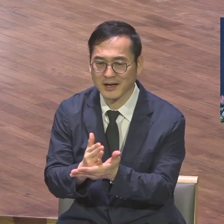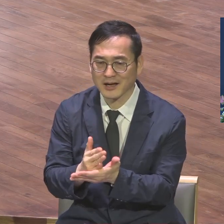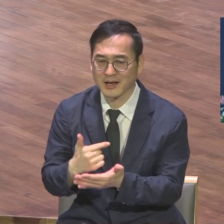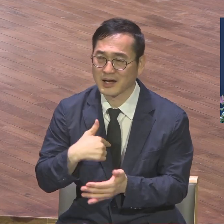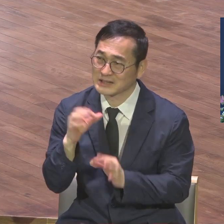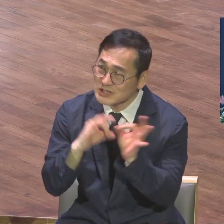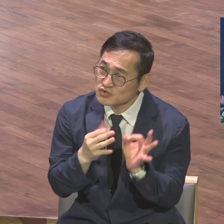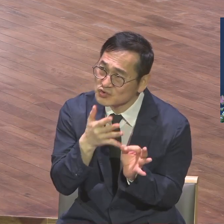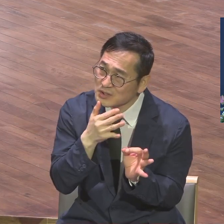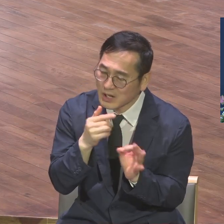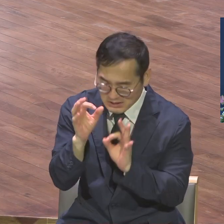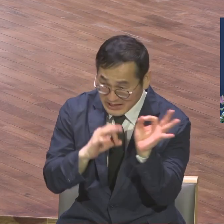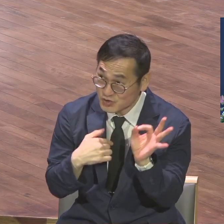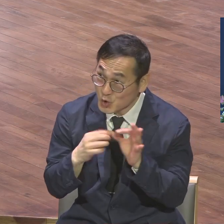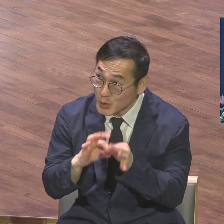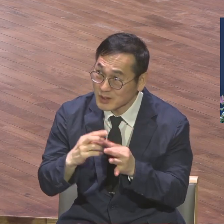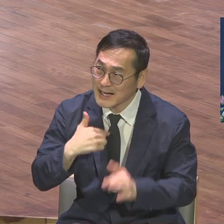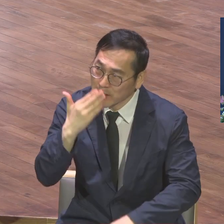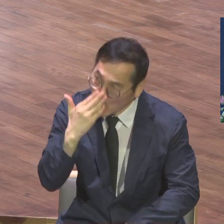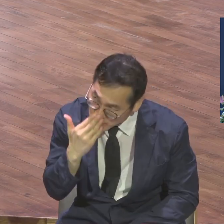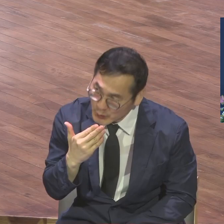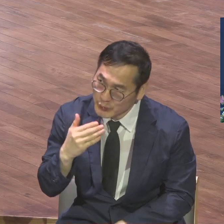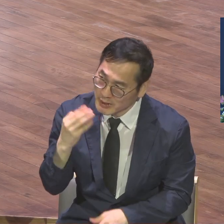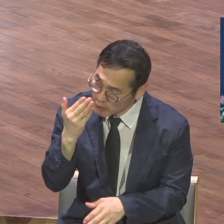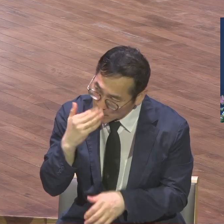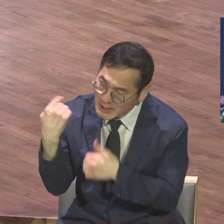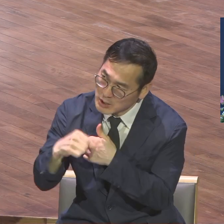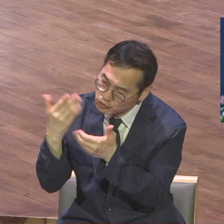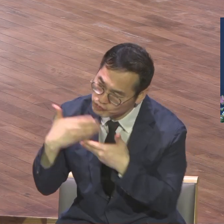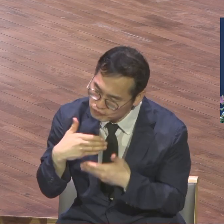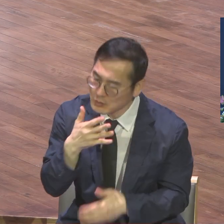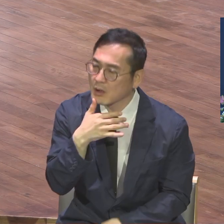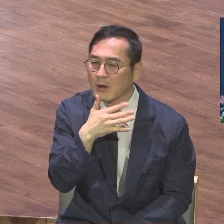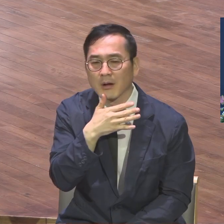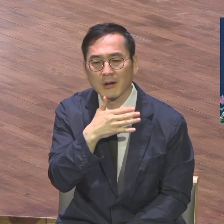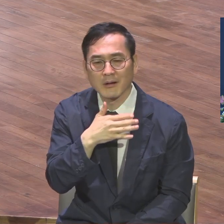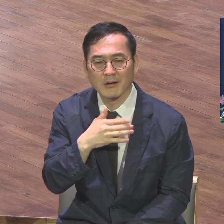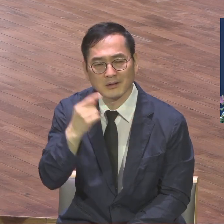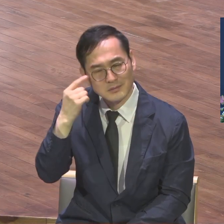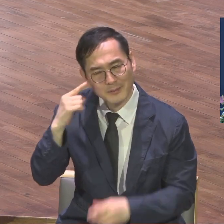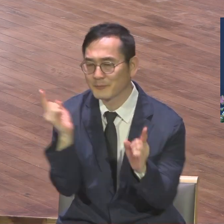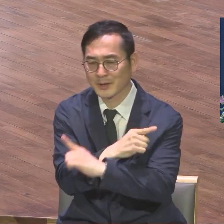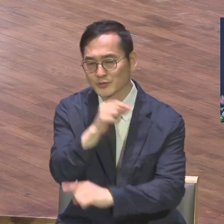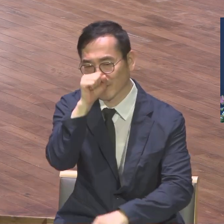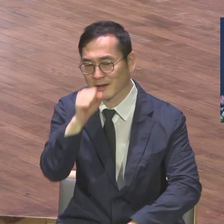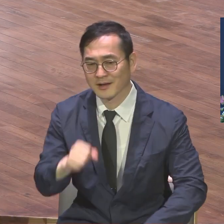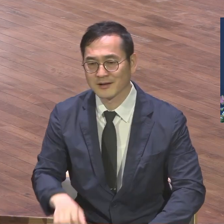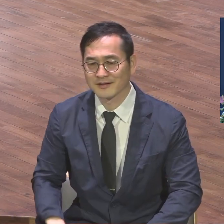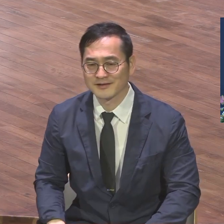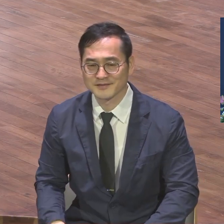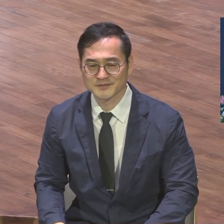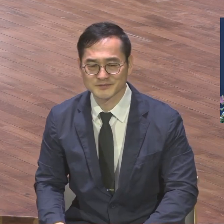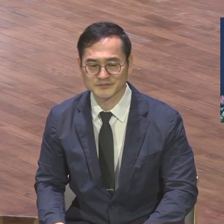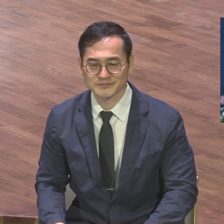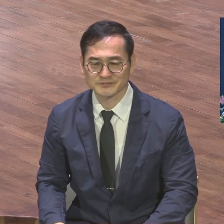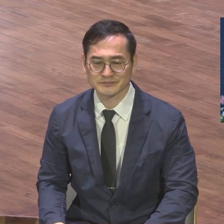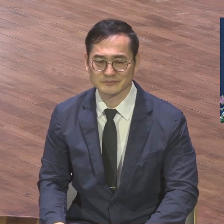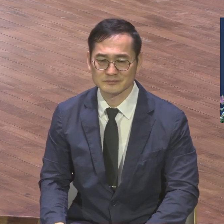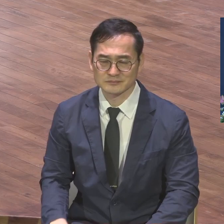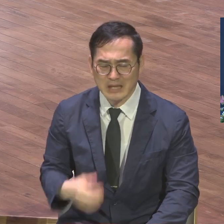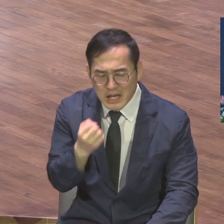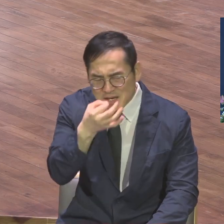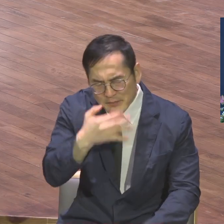낮추시구나. 시작을 어떻게 해야 되냐? 하나님께서로 시작하시고 모든 사건 문제 오거든. 하나님께서 왜 이렇게 하시나.